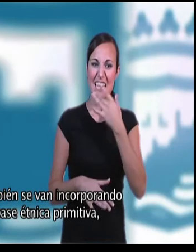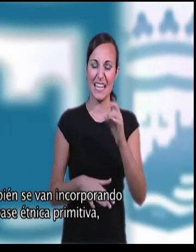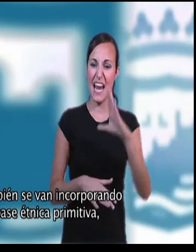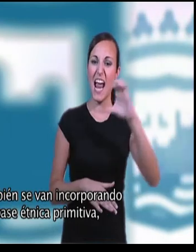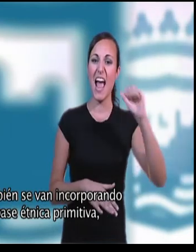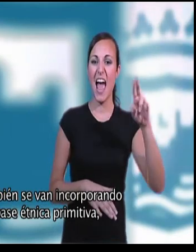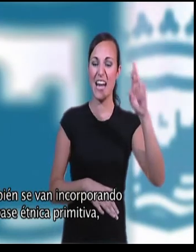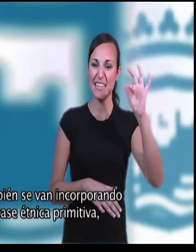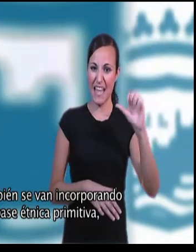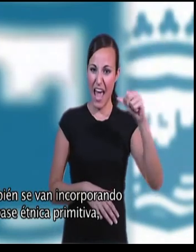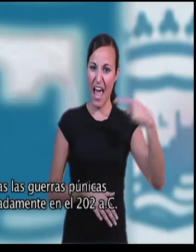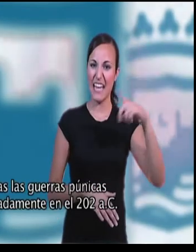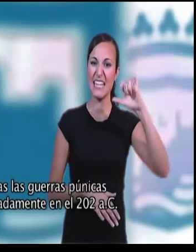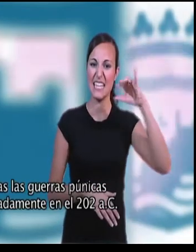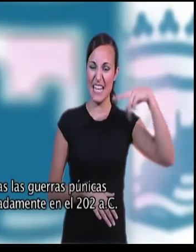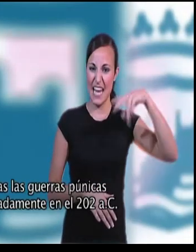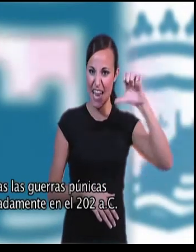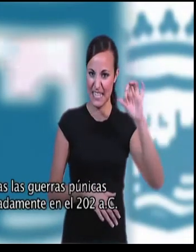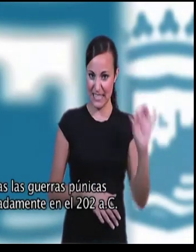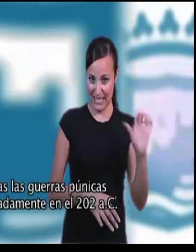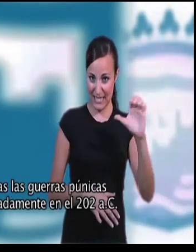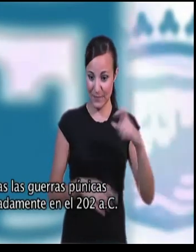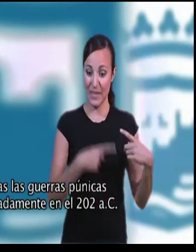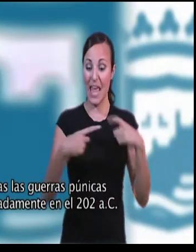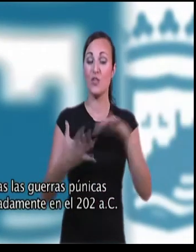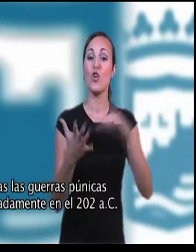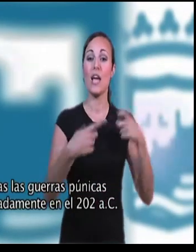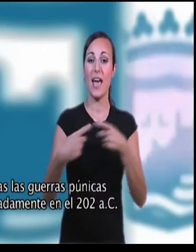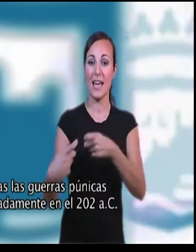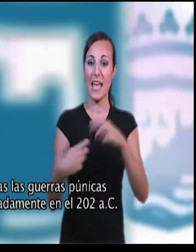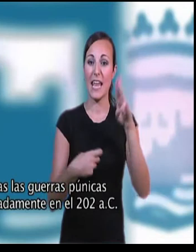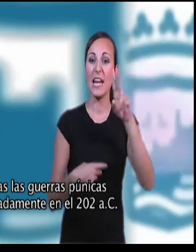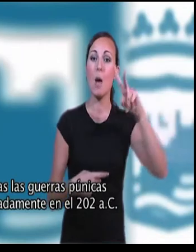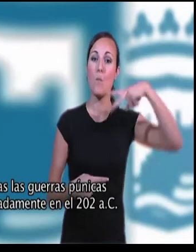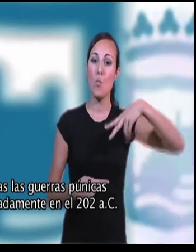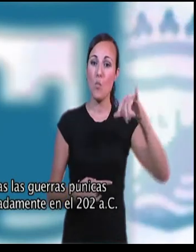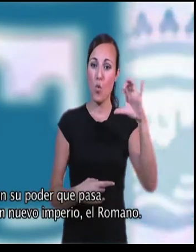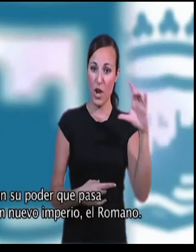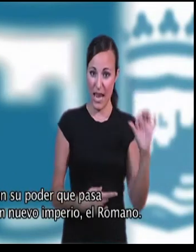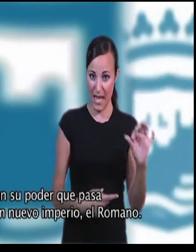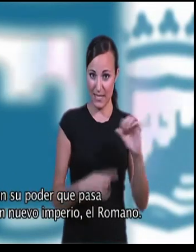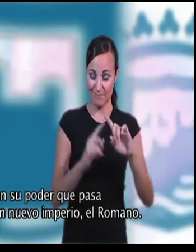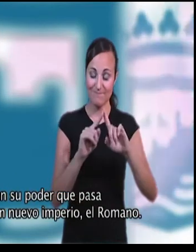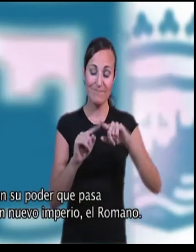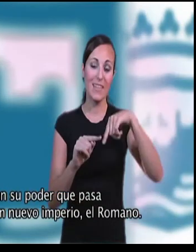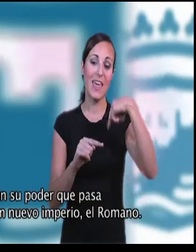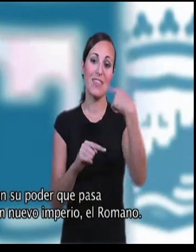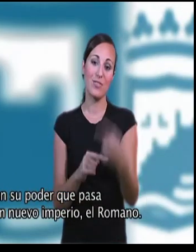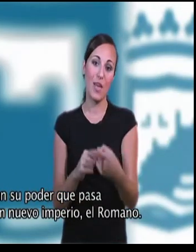base étnica primitiva, pero tras las guerras púnicas, aproximadamente en el 202 a.C., pierden su poder, que pasa a manos